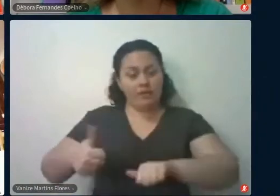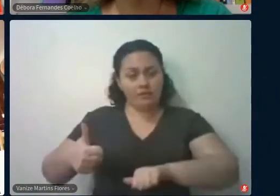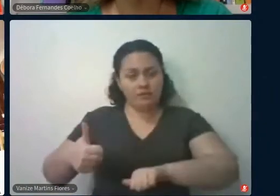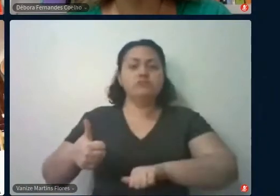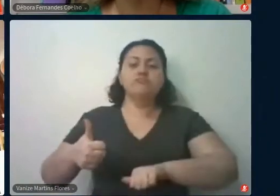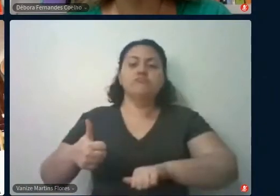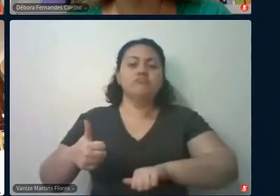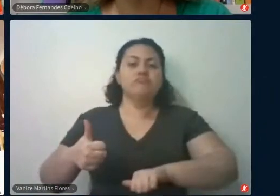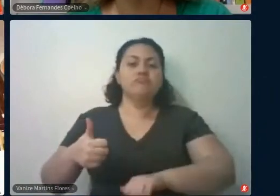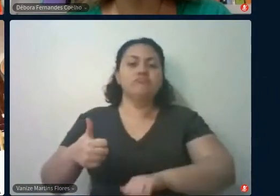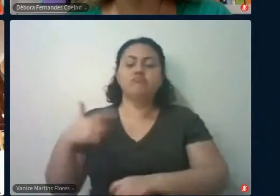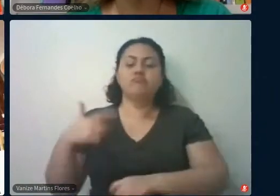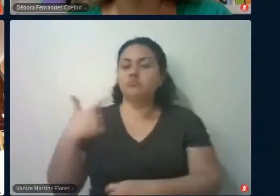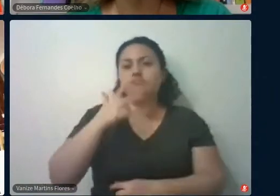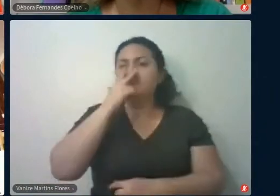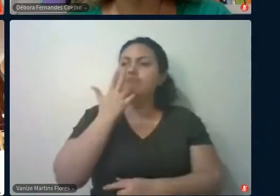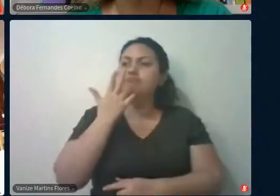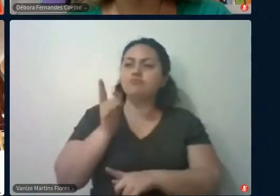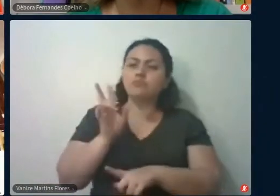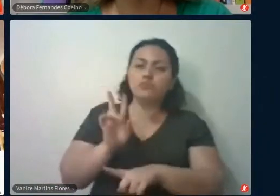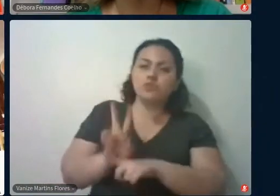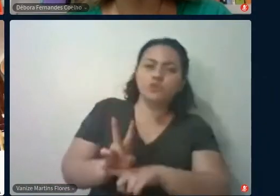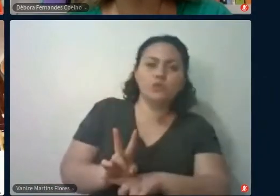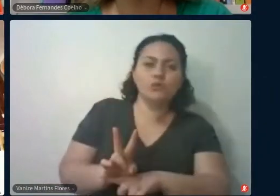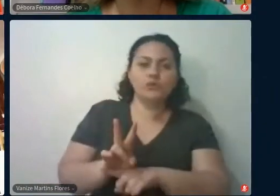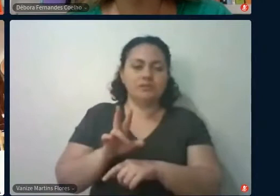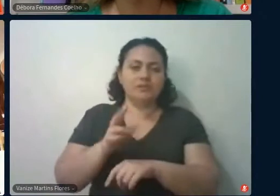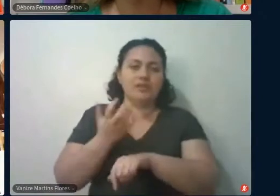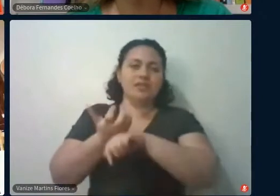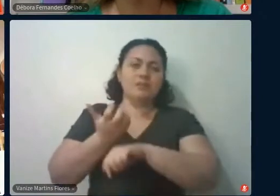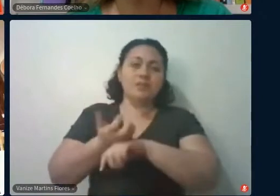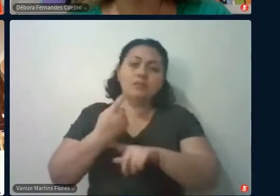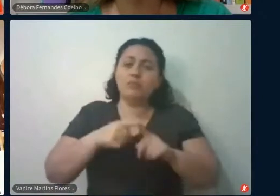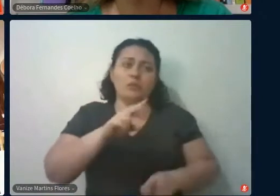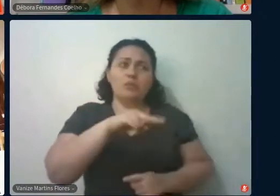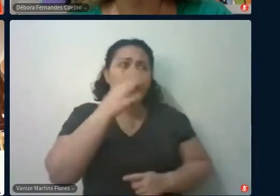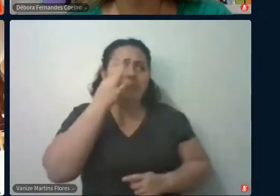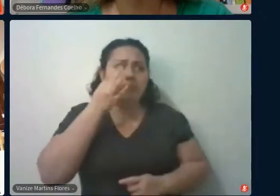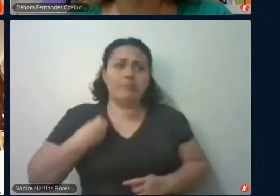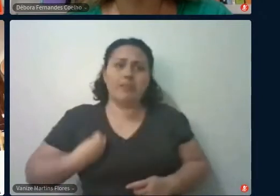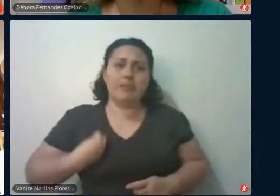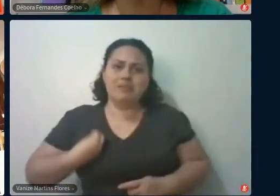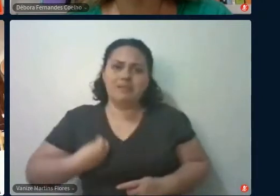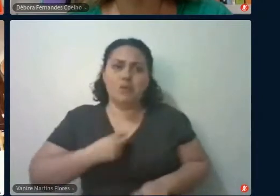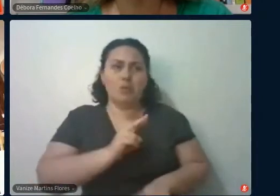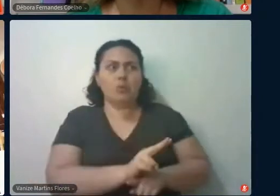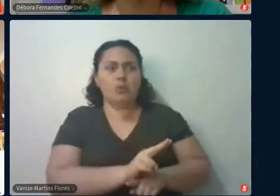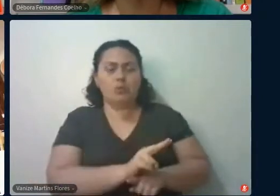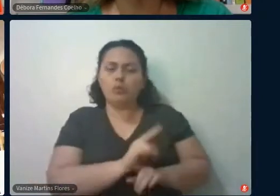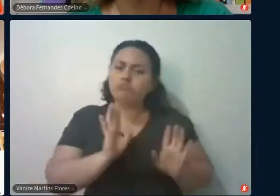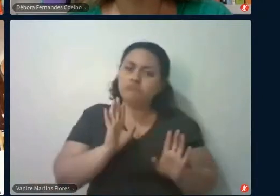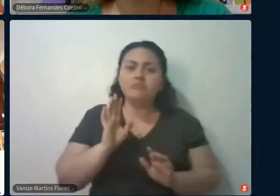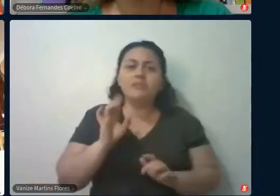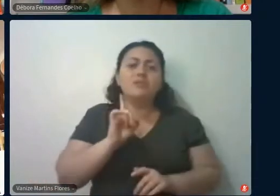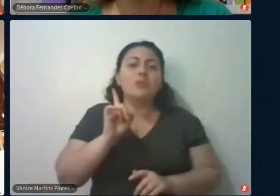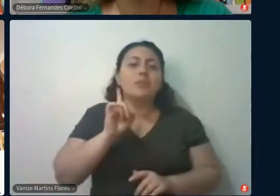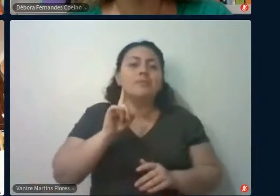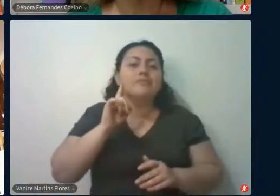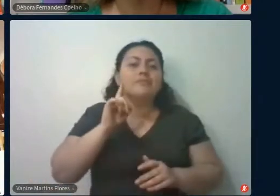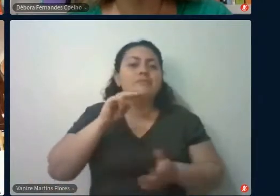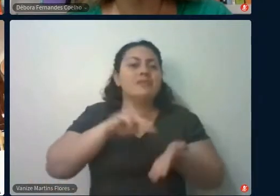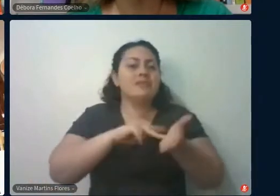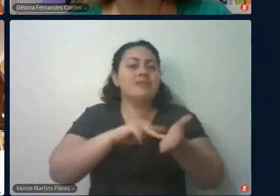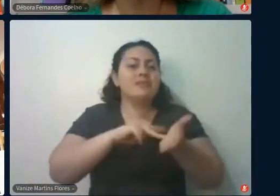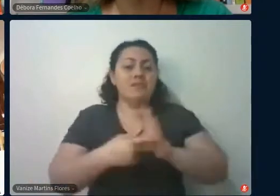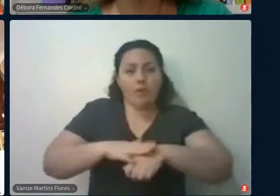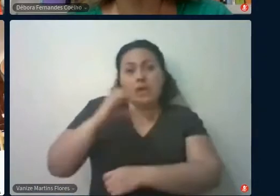vai ter um monitoramento das disciplinas, porque isso não é feito no presencial também, né? Então, a gente tem que pensar que não é porque a gente está numa situação emergencial